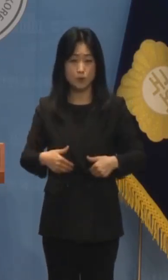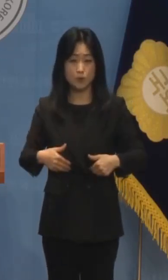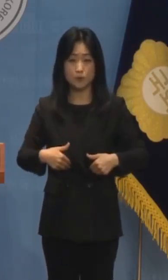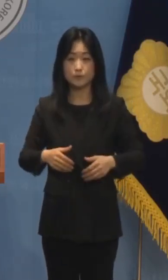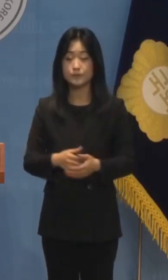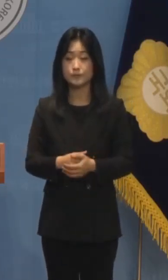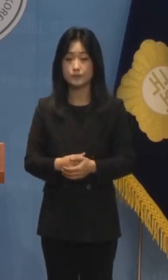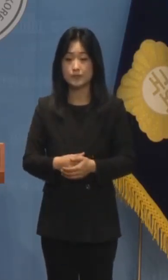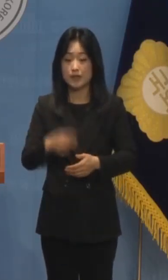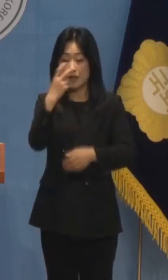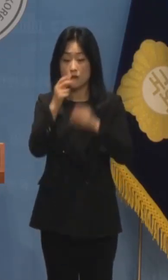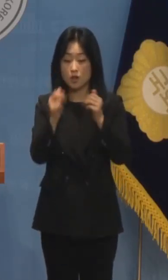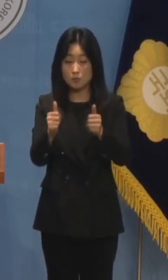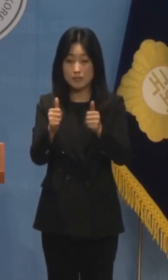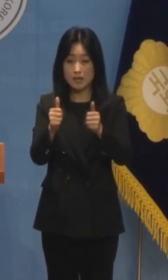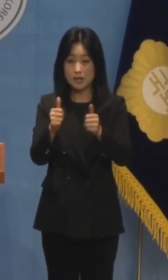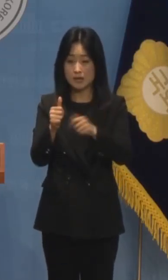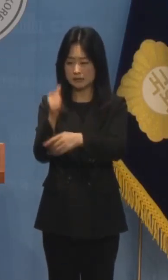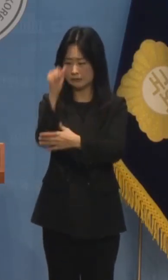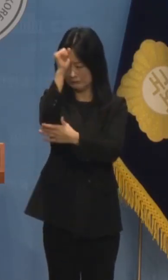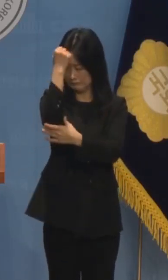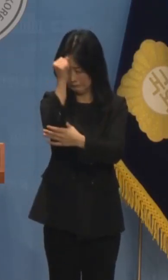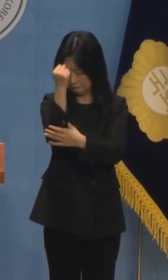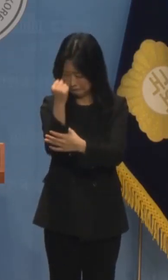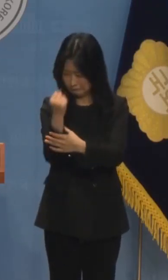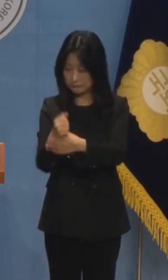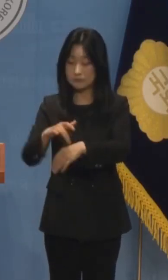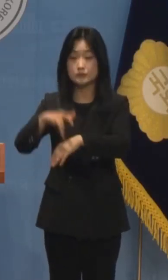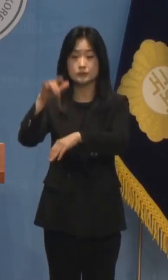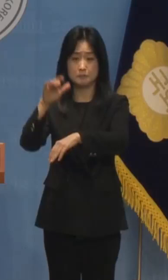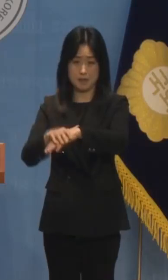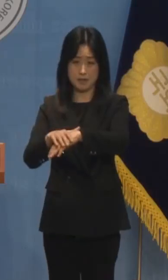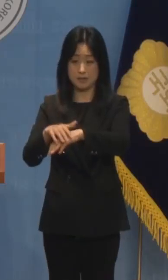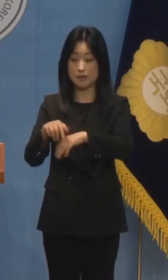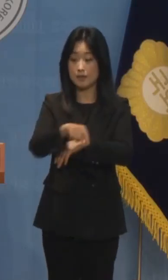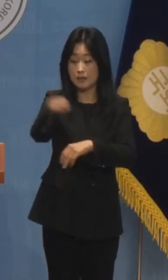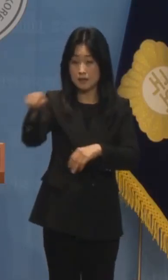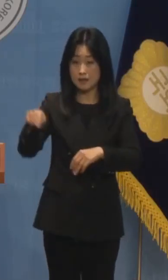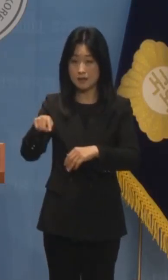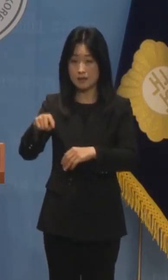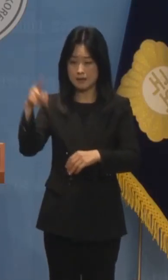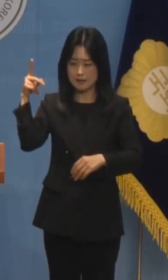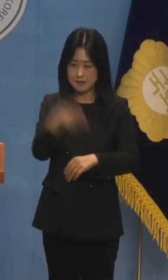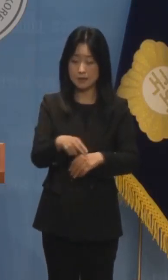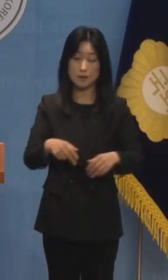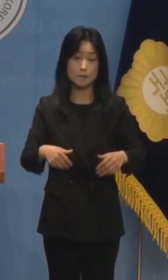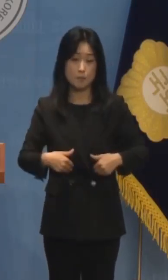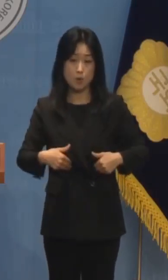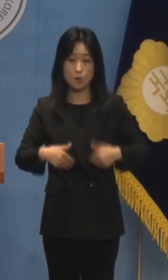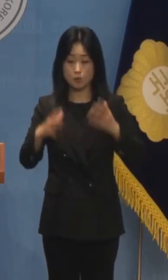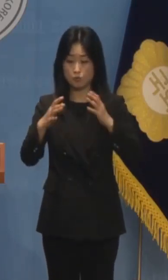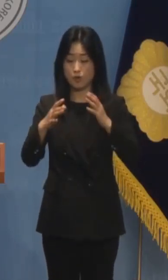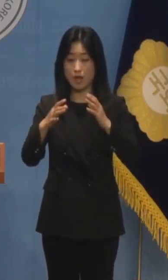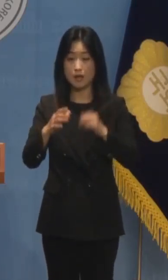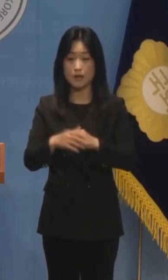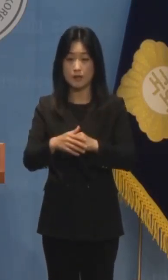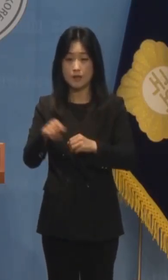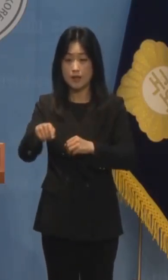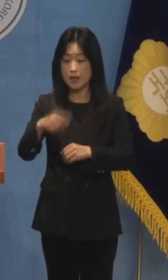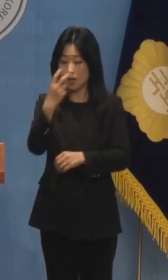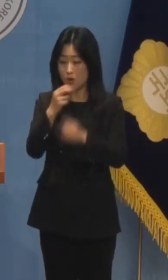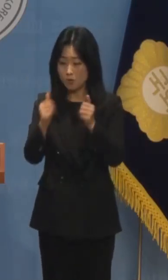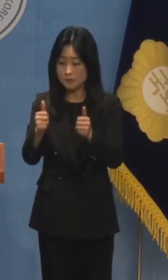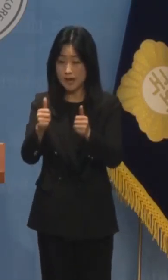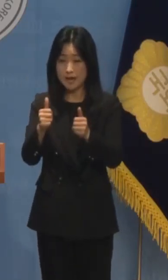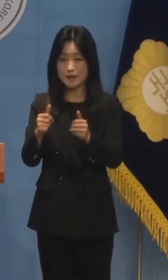법집행기관인 검찰의 만성적, 관행적 위법과 비리를 근절시킴으로써 국가 공권력의 정당성과